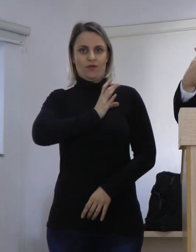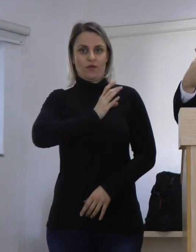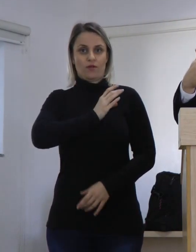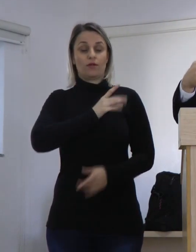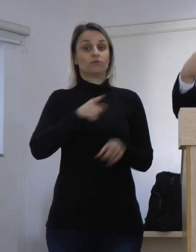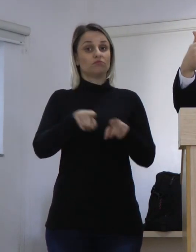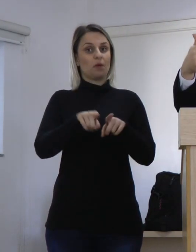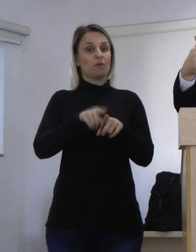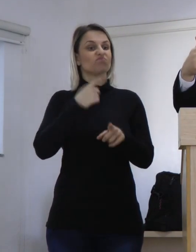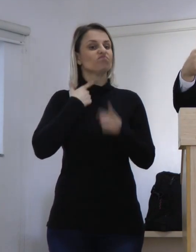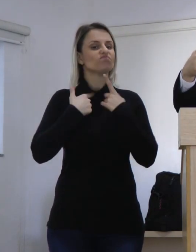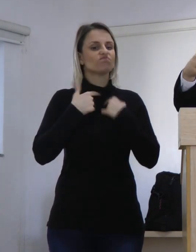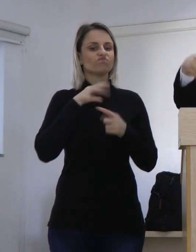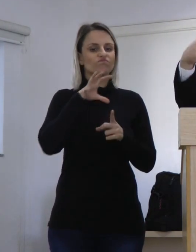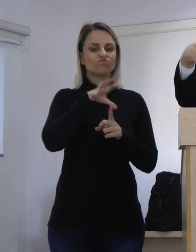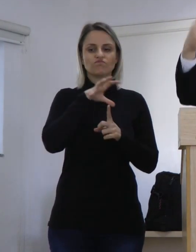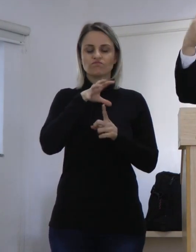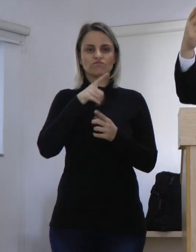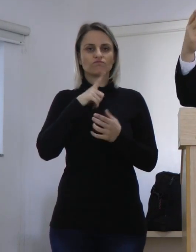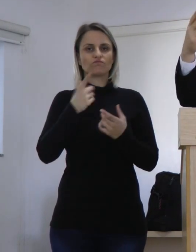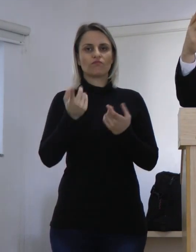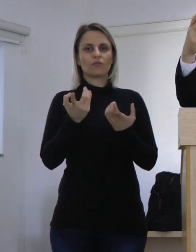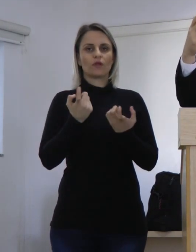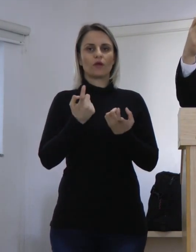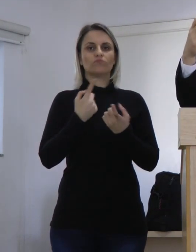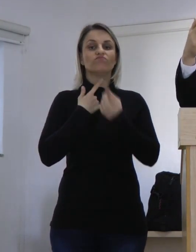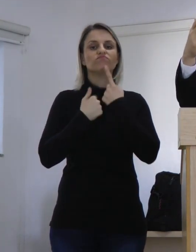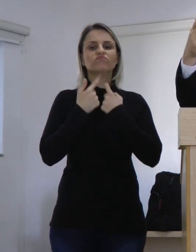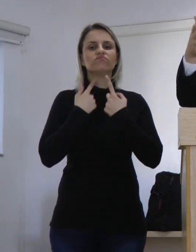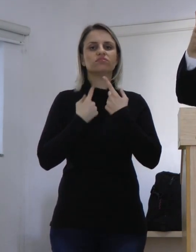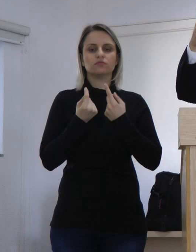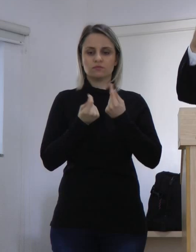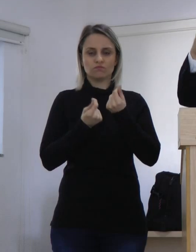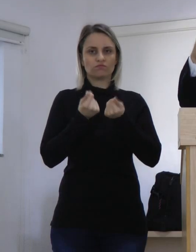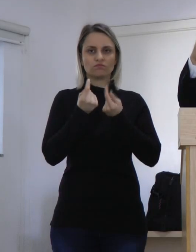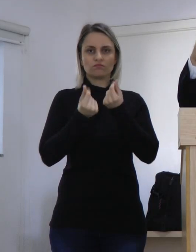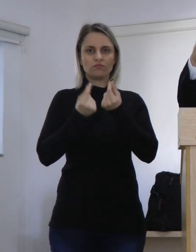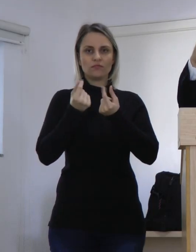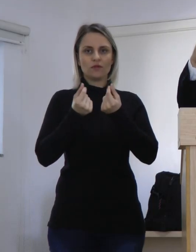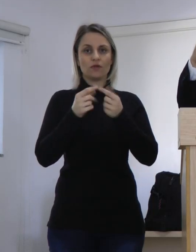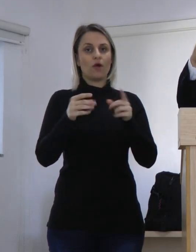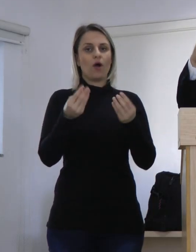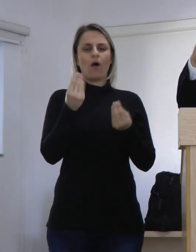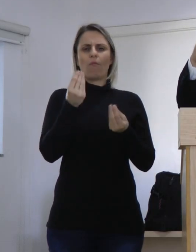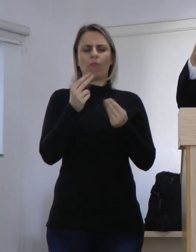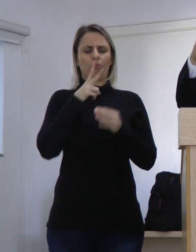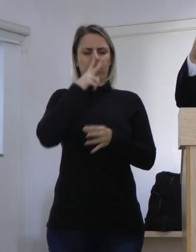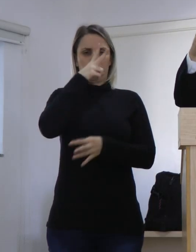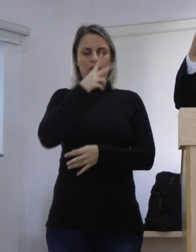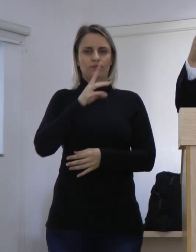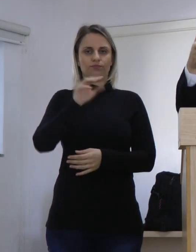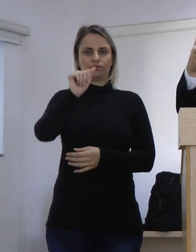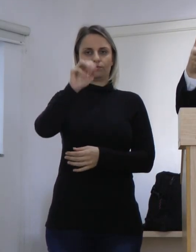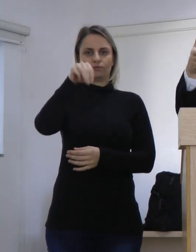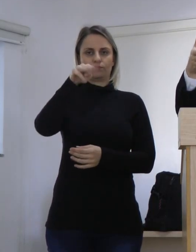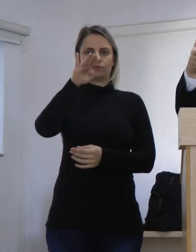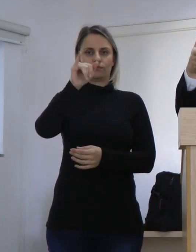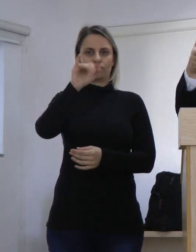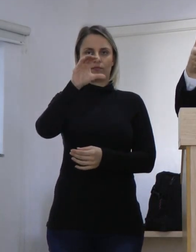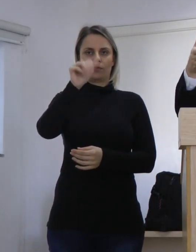cobiça, a ganância, a ambição desmedida. Nós vamos furtar,